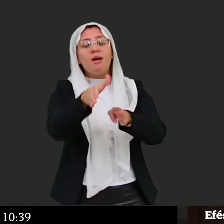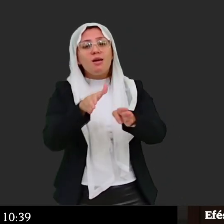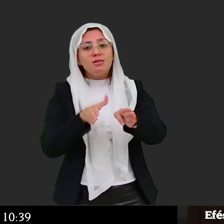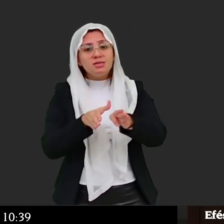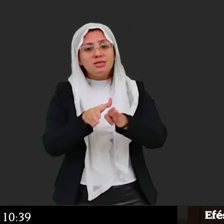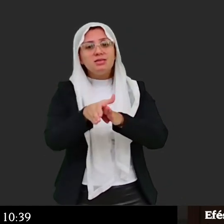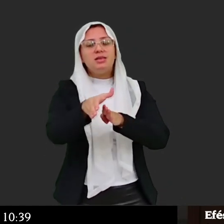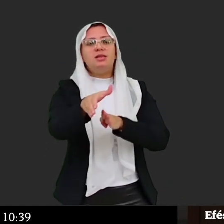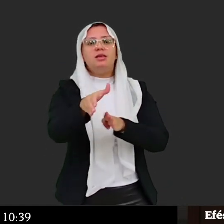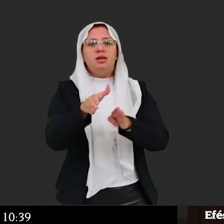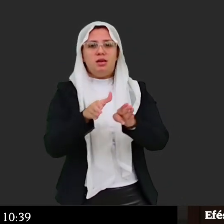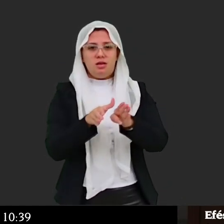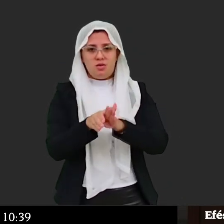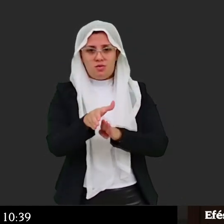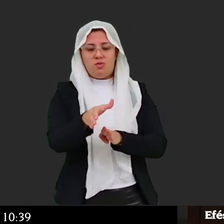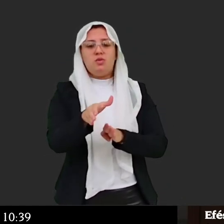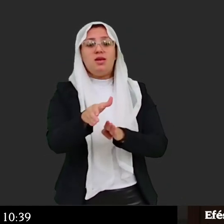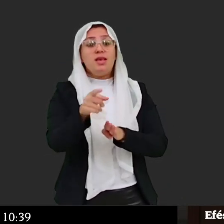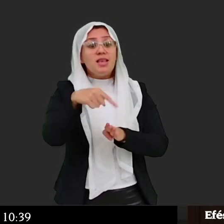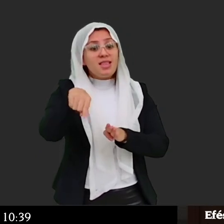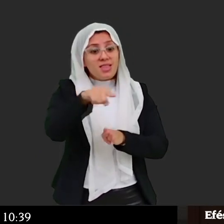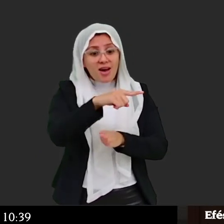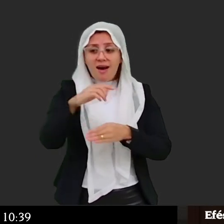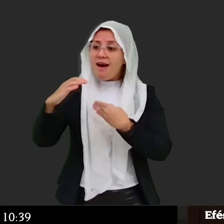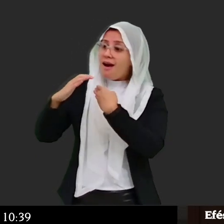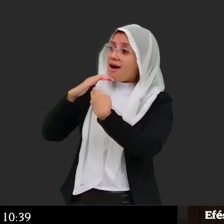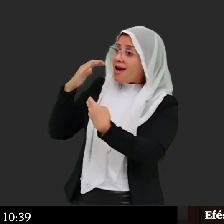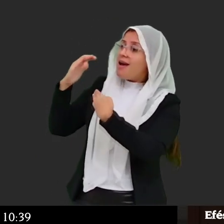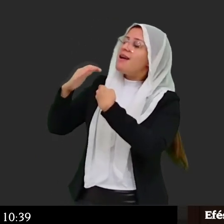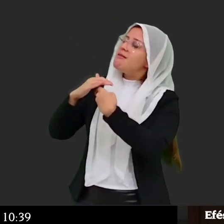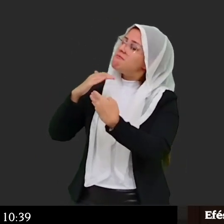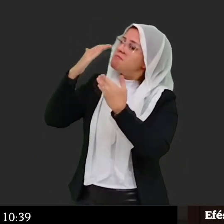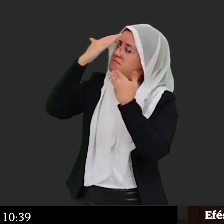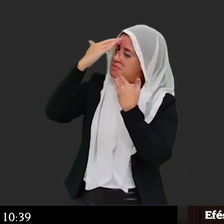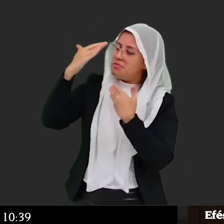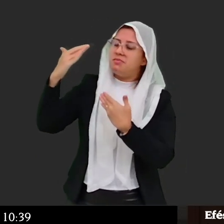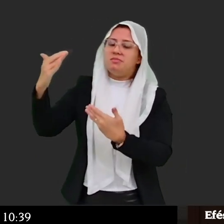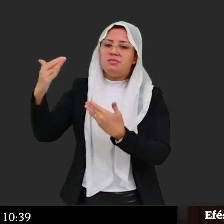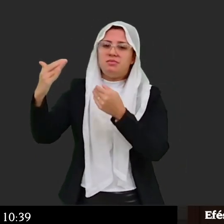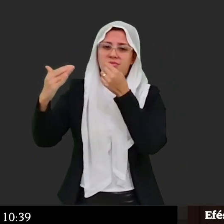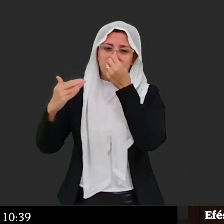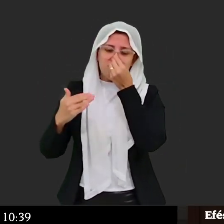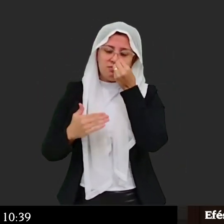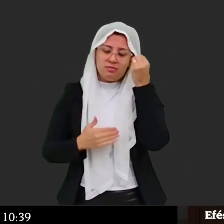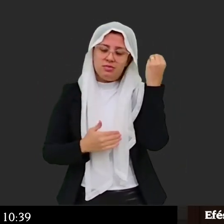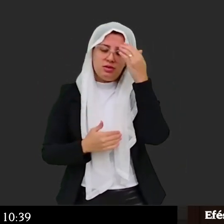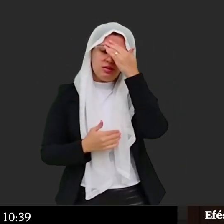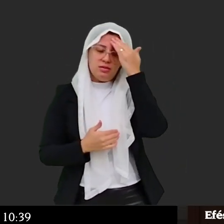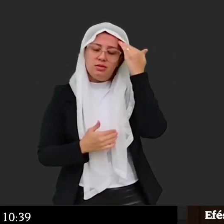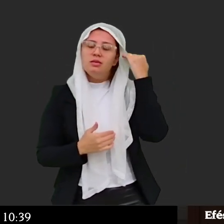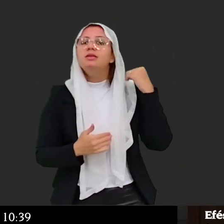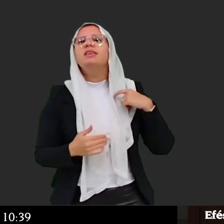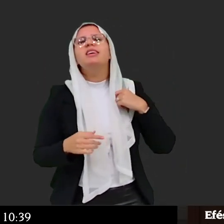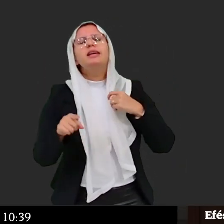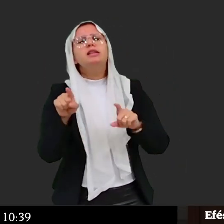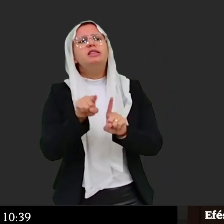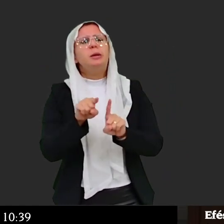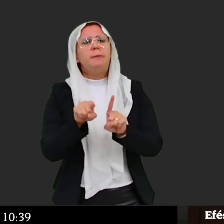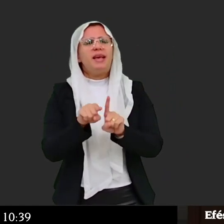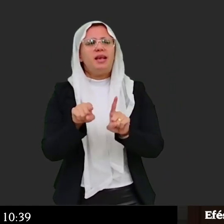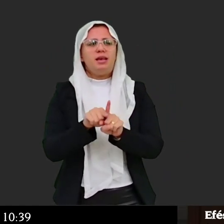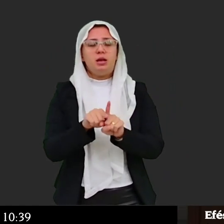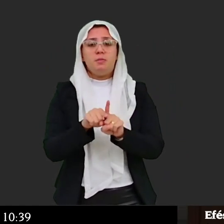dê graça aos que a ouvem. E não entristeçais o Espírito Santo de Deus, no qual